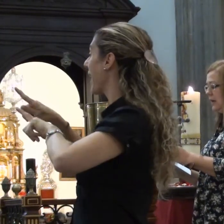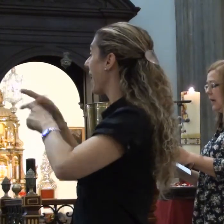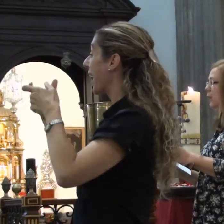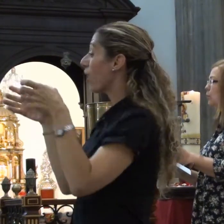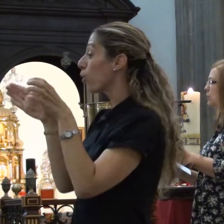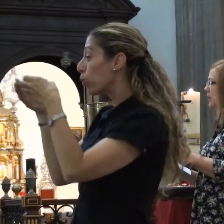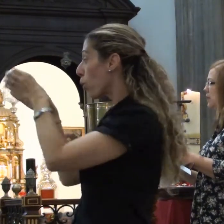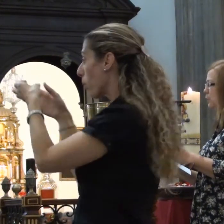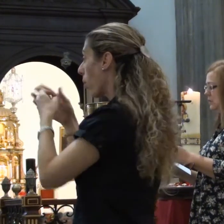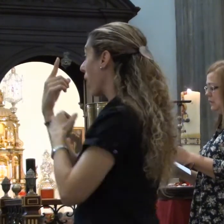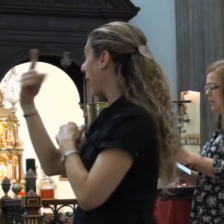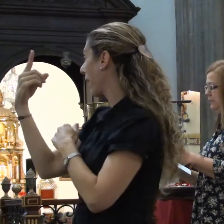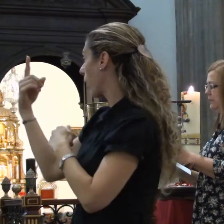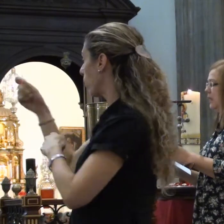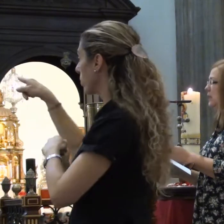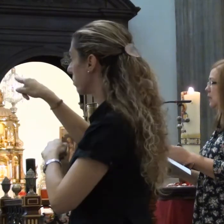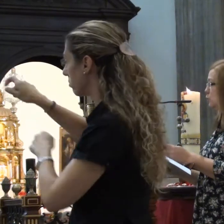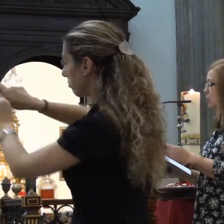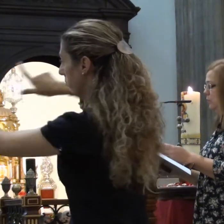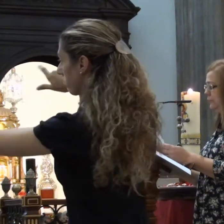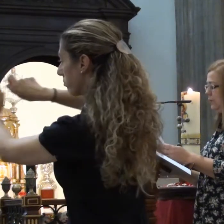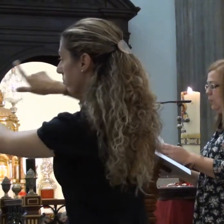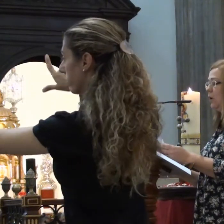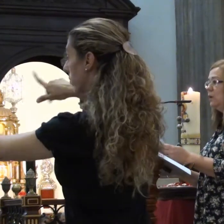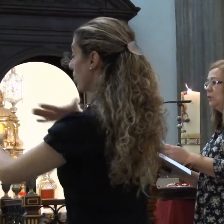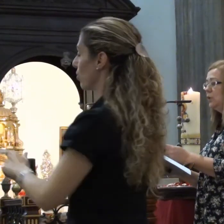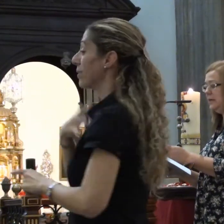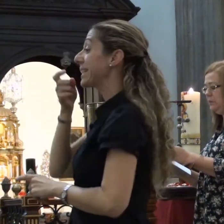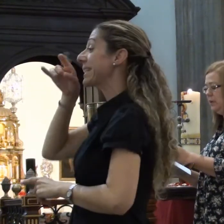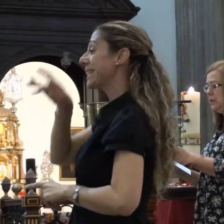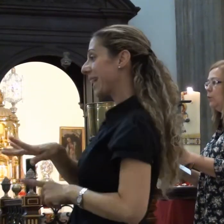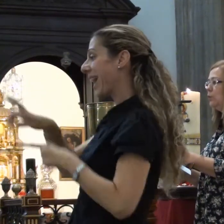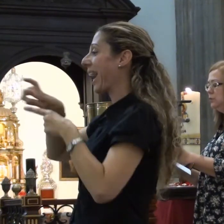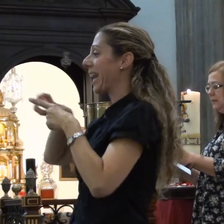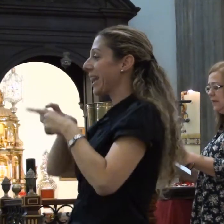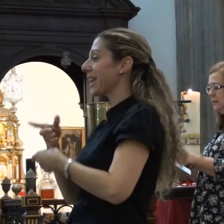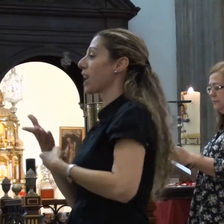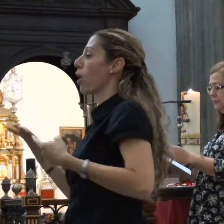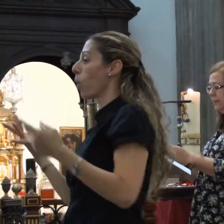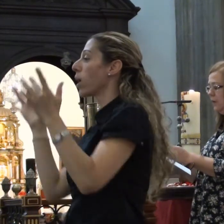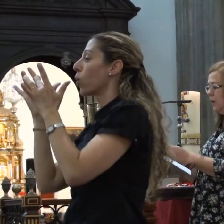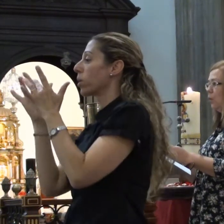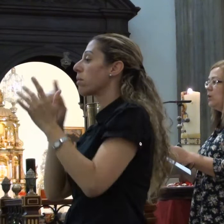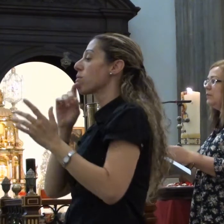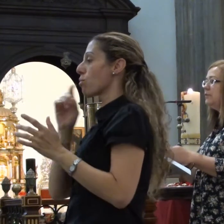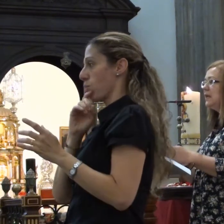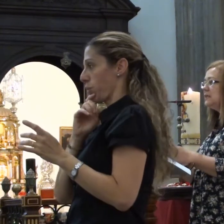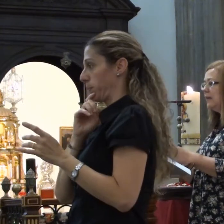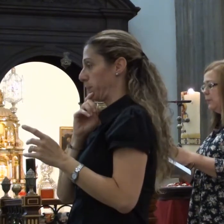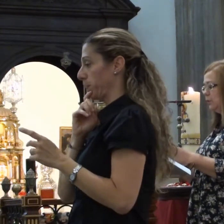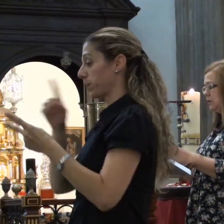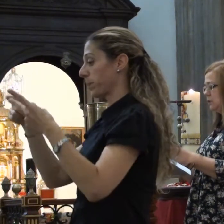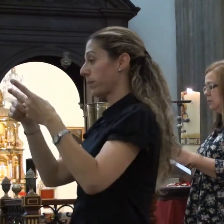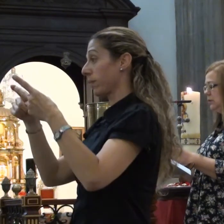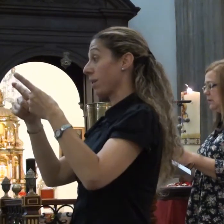cada uno en tres diapositivas Quiénes son cuál es nuestro carisma y Cómo contactar una vez